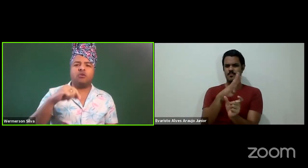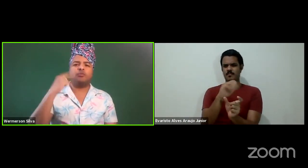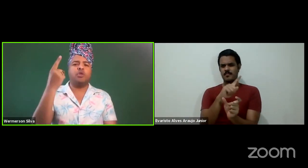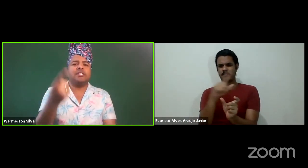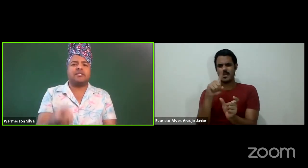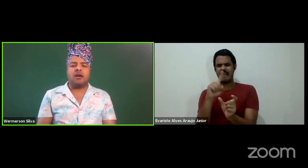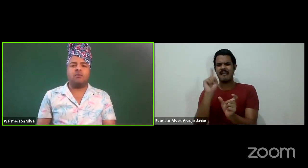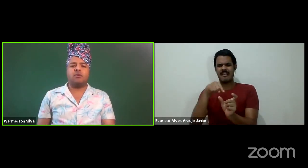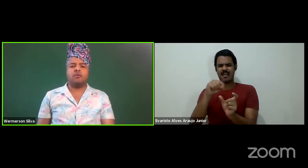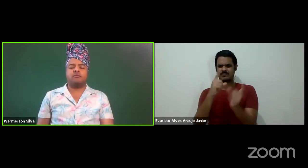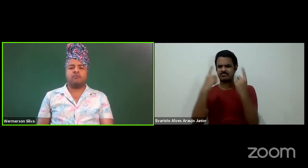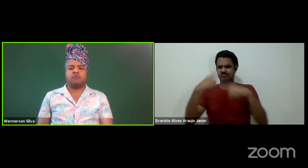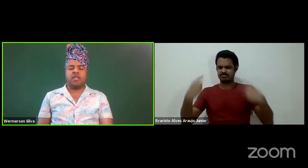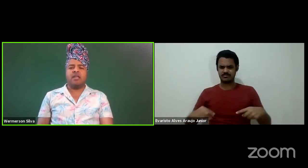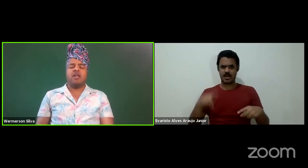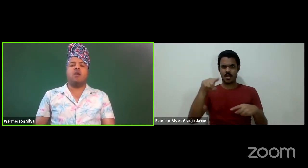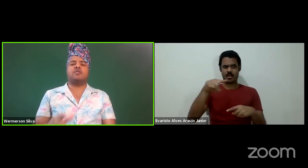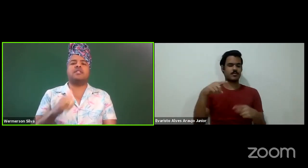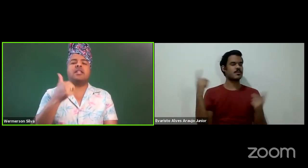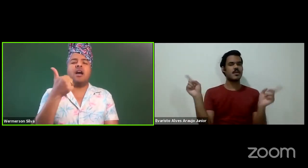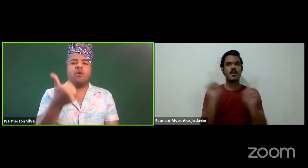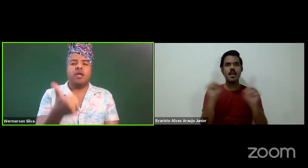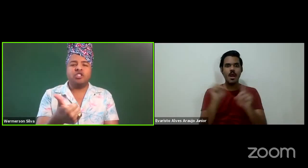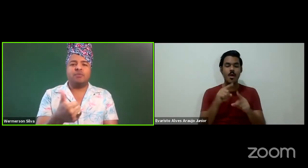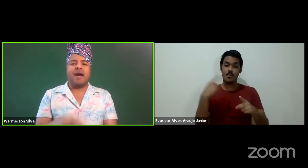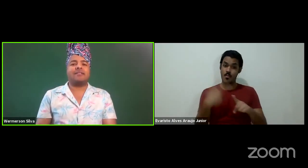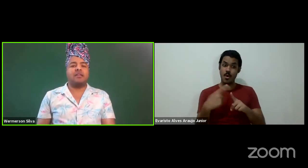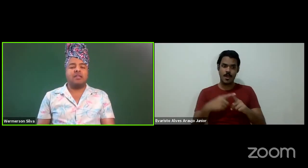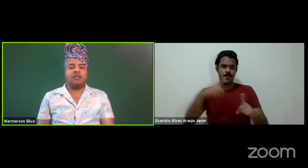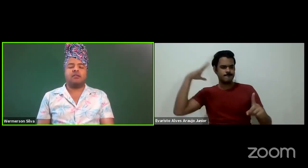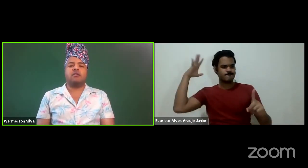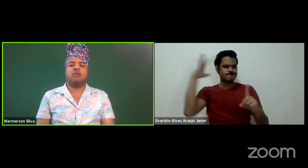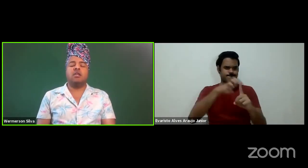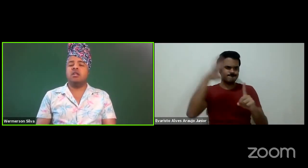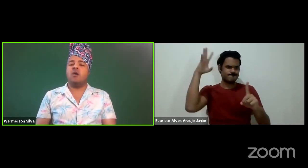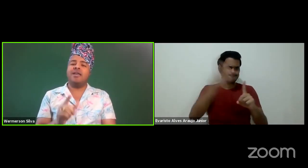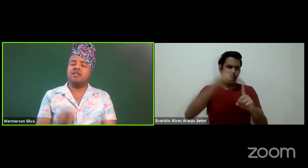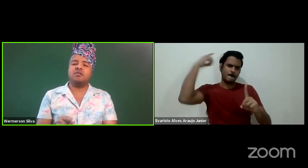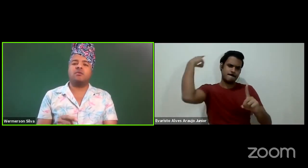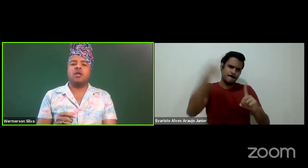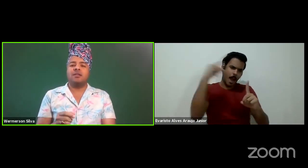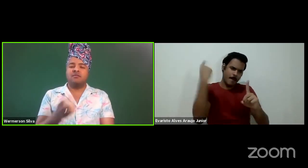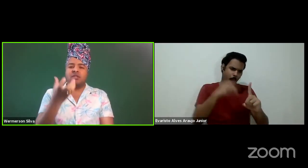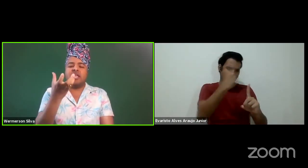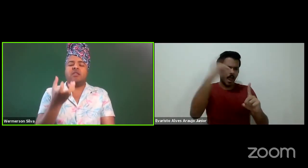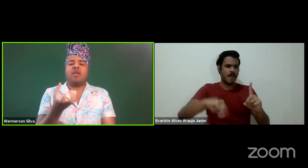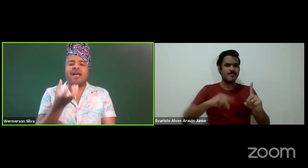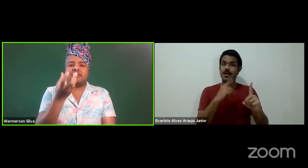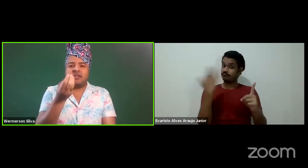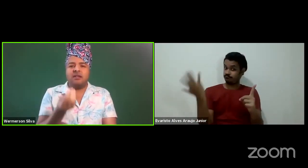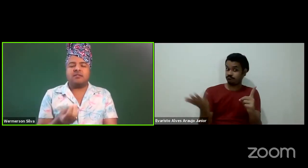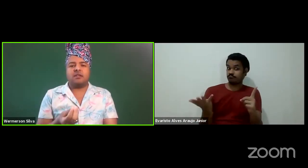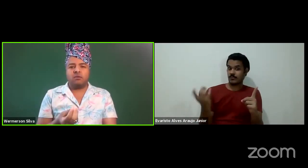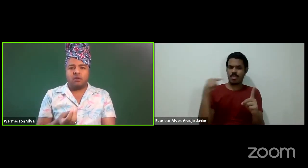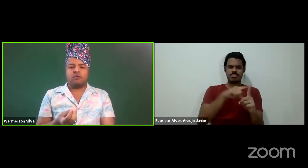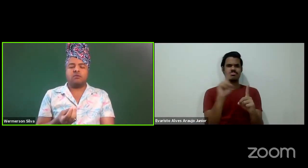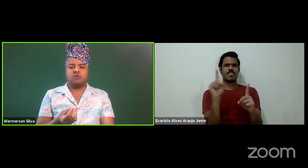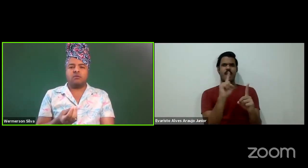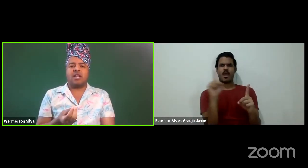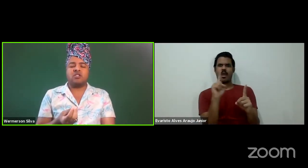sinal é sinal de punição, né? É um sinal de bater. E não é isso. A